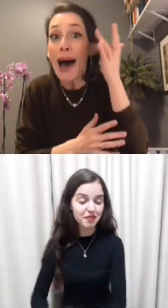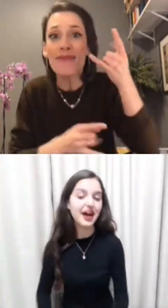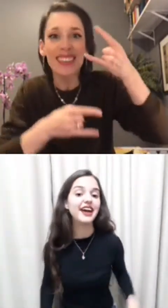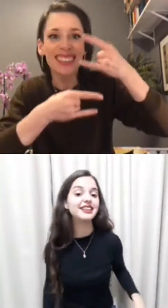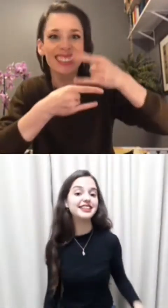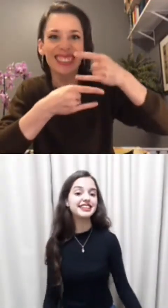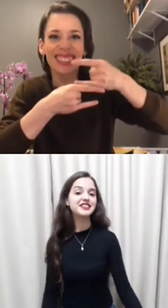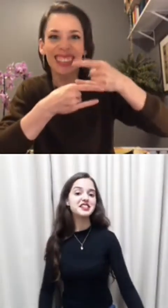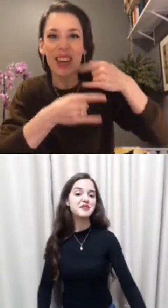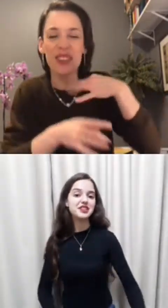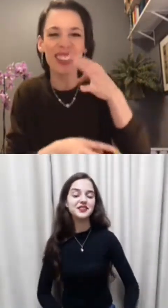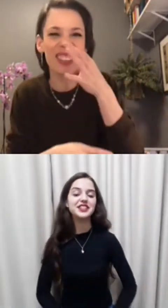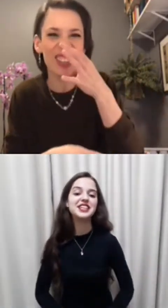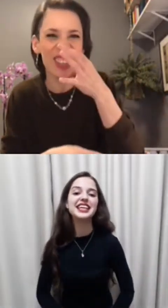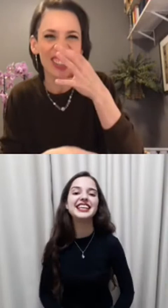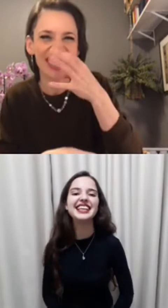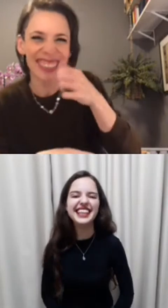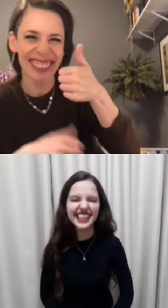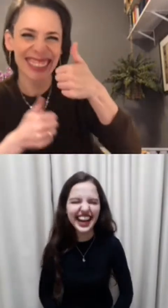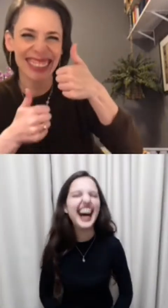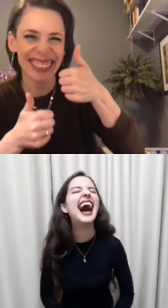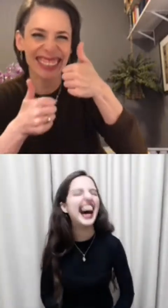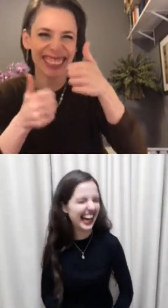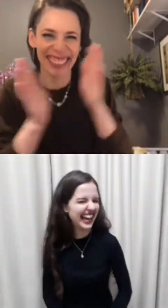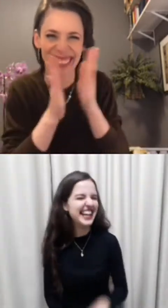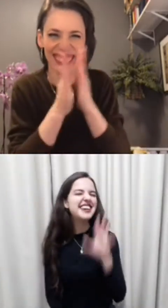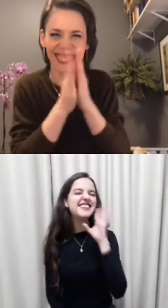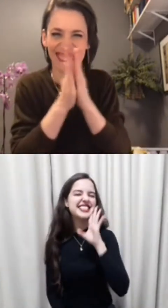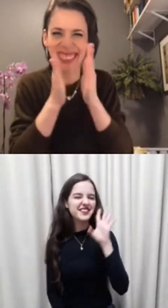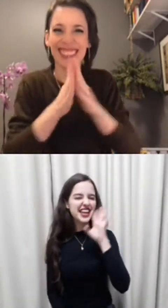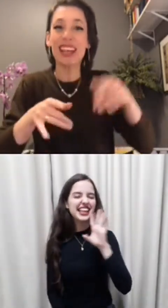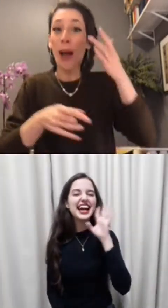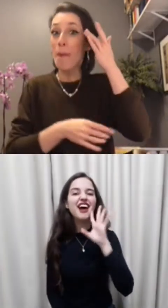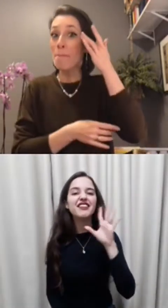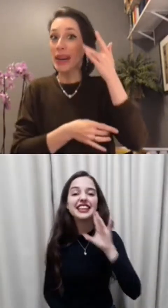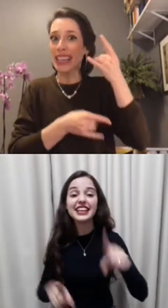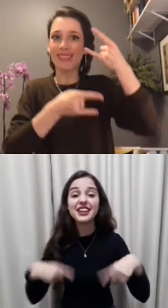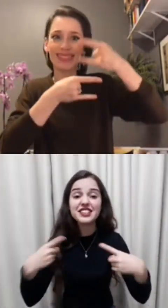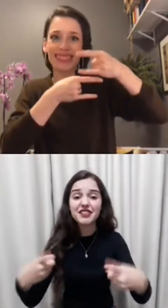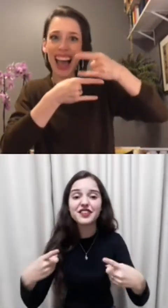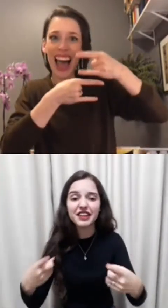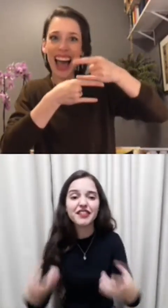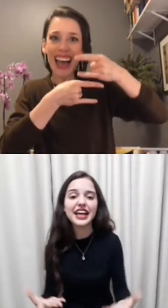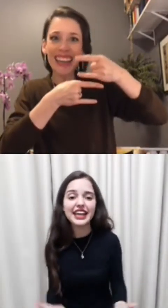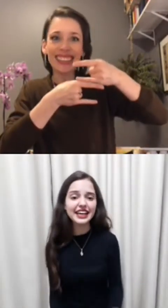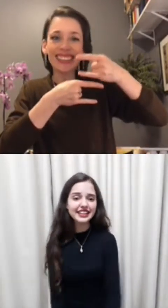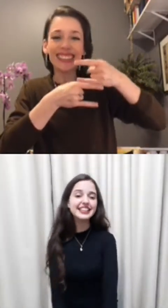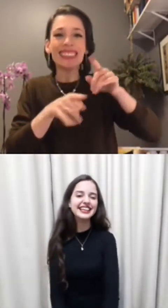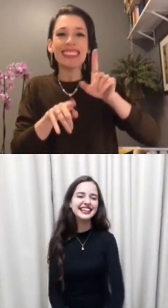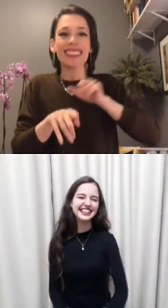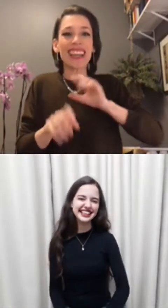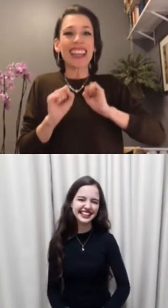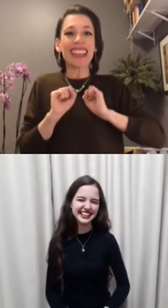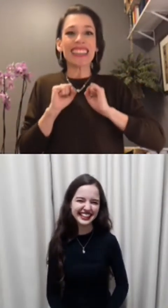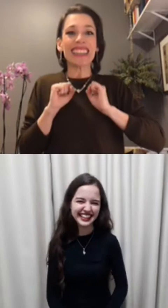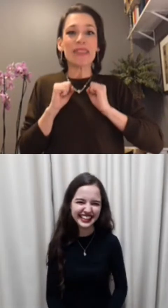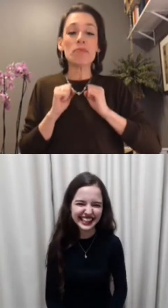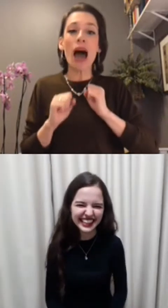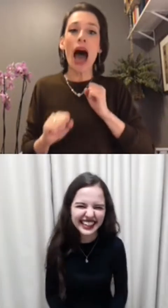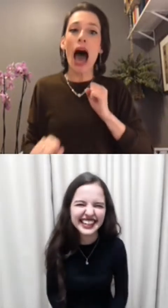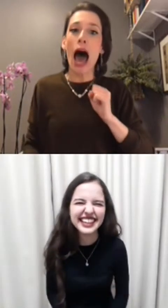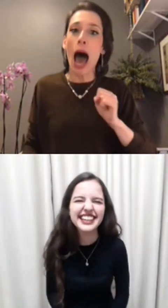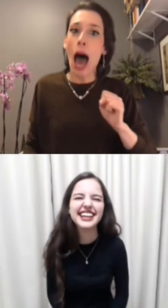minha página, vai ser Eu bem vou assistir. divertida, vai ser bem legal, vai ter até o desafio da farinha.